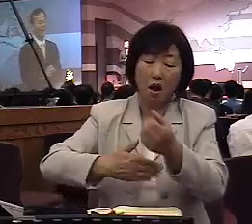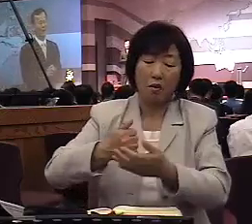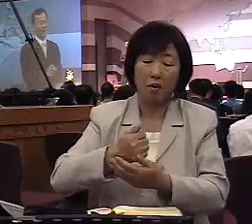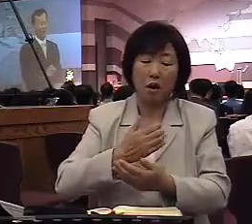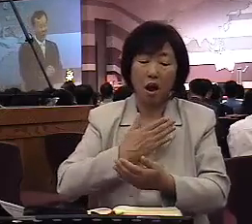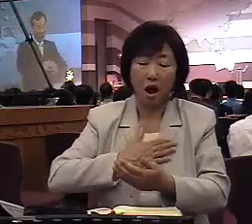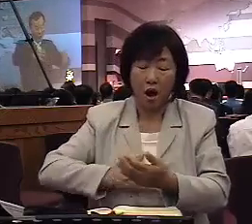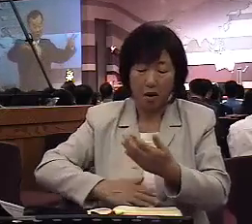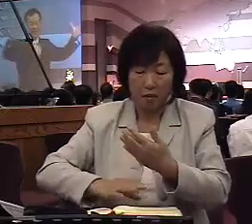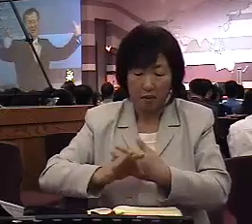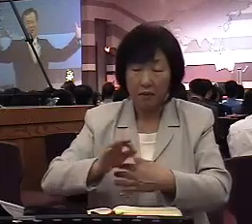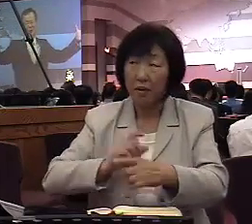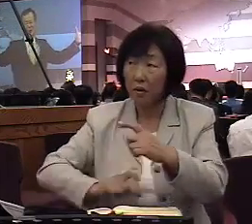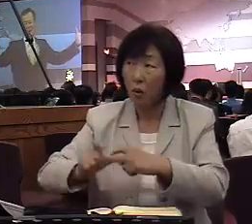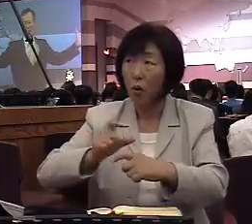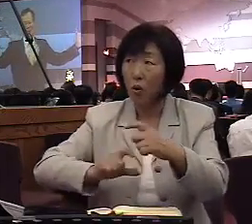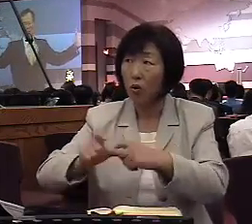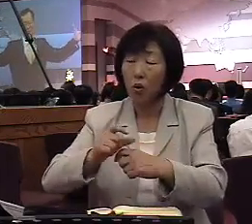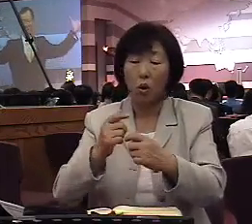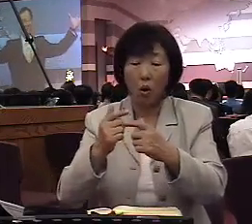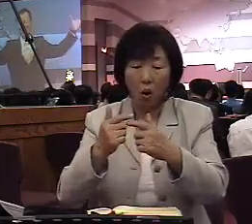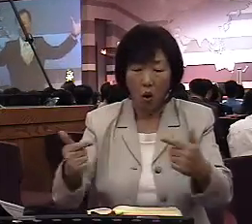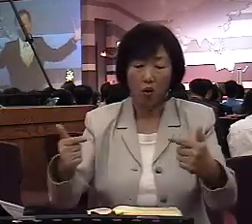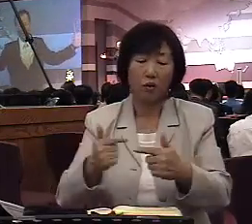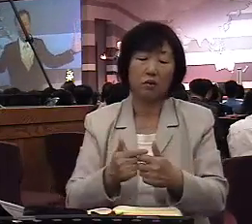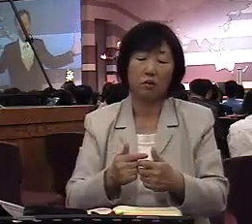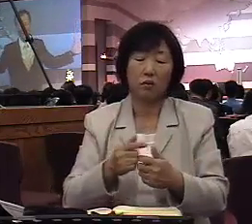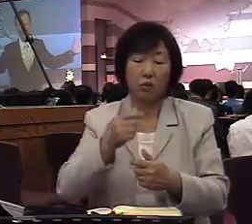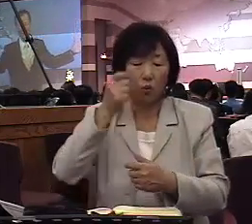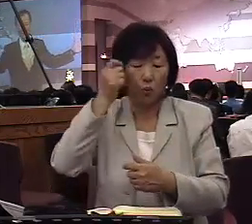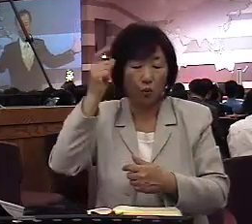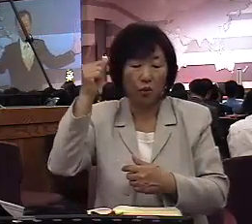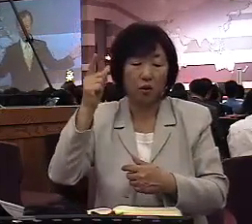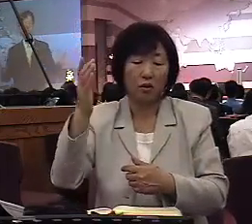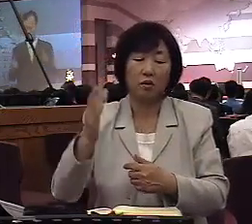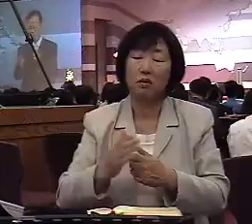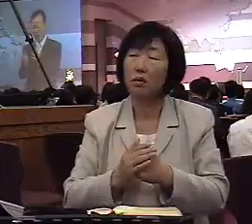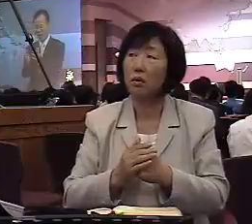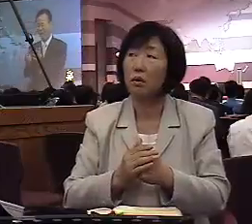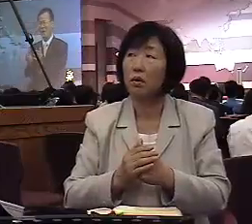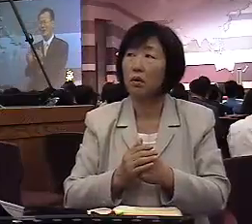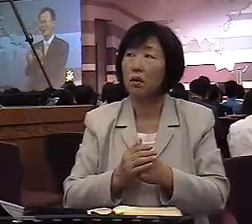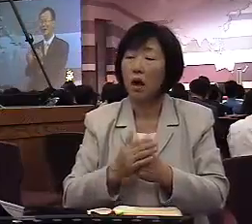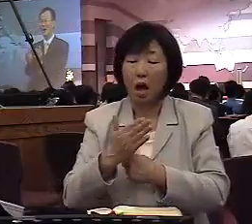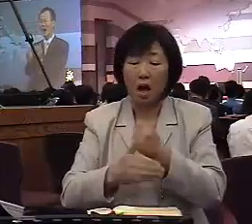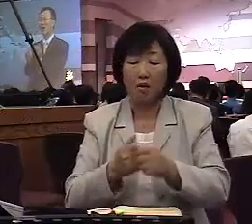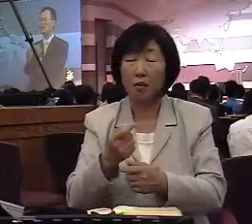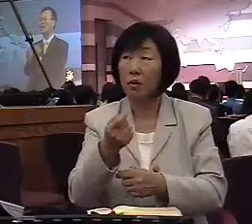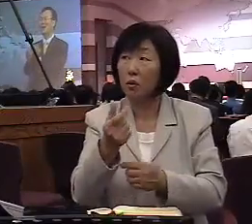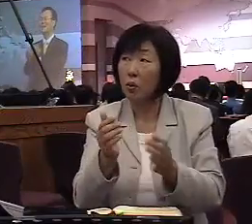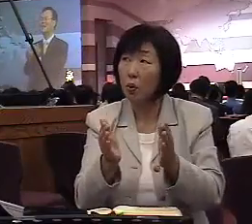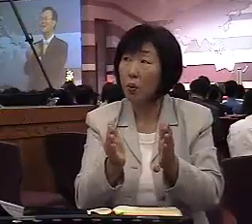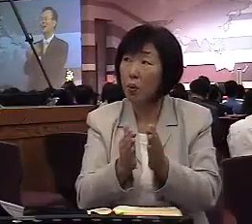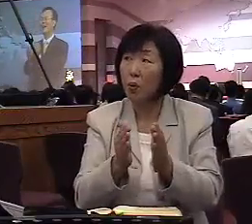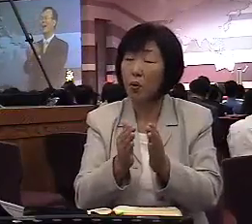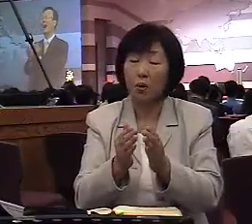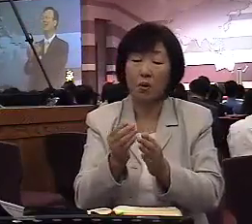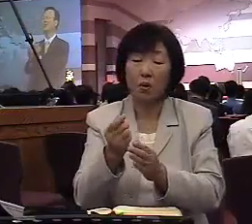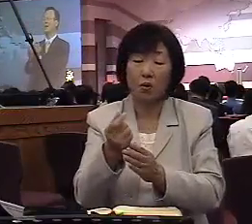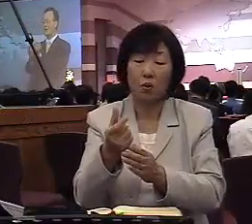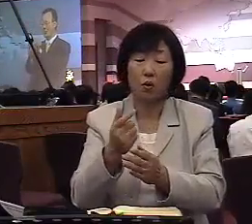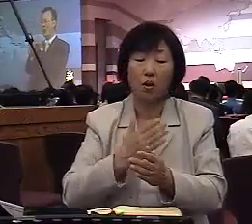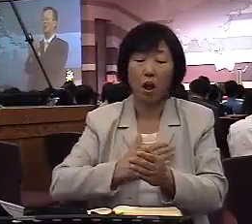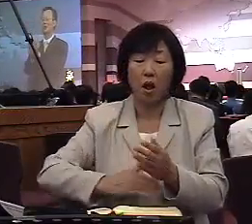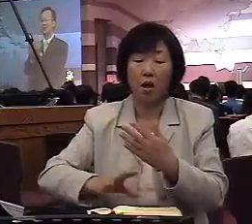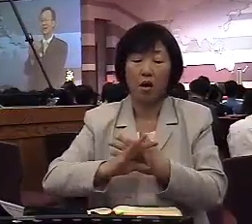알수록 더 커지시고 위대해지시는 거 아시죠? 내가 하나님을 요만큼 알면 하나님에 대한 내가